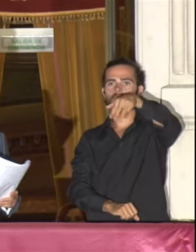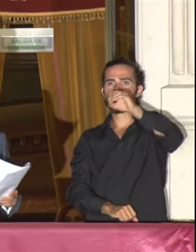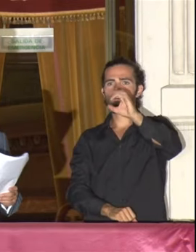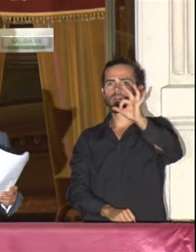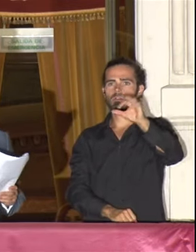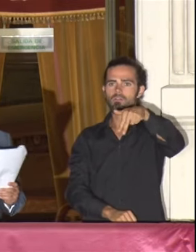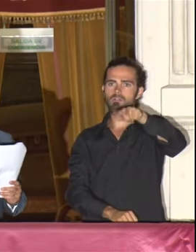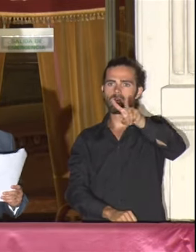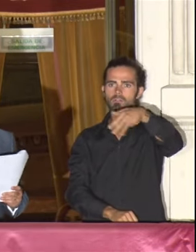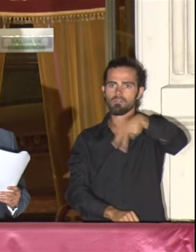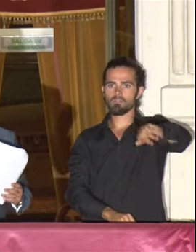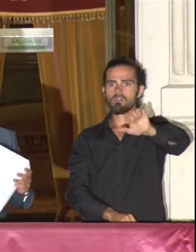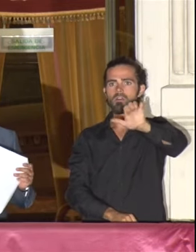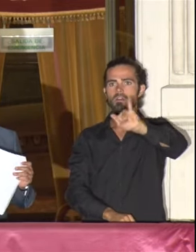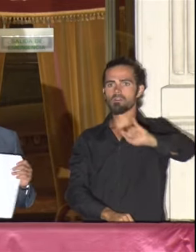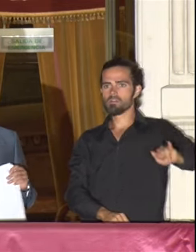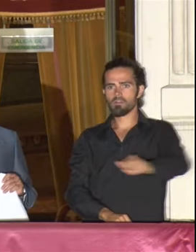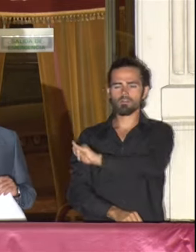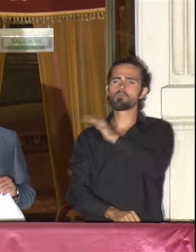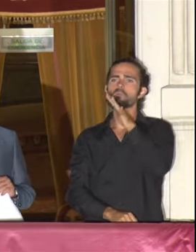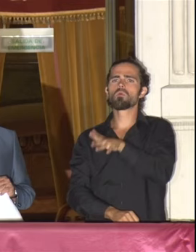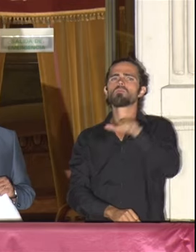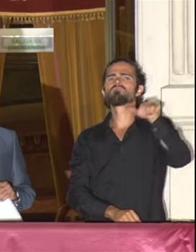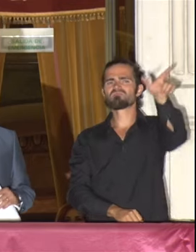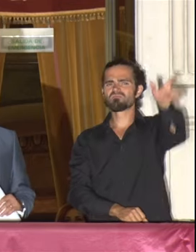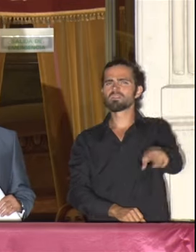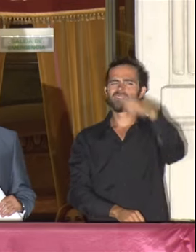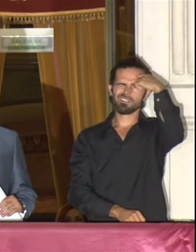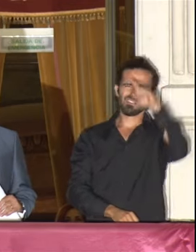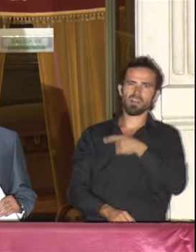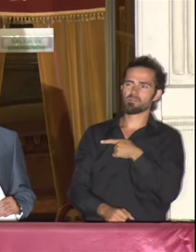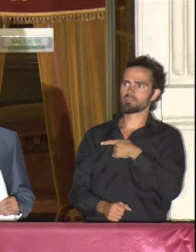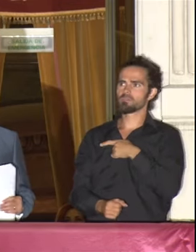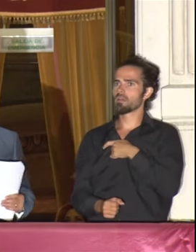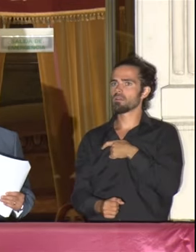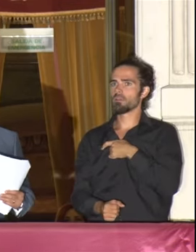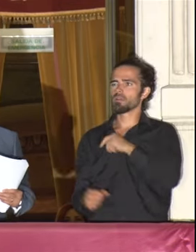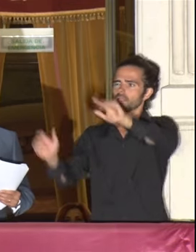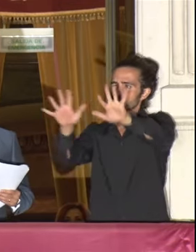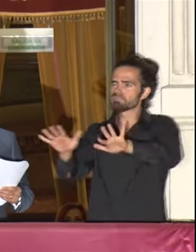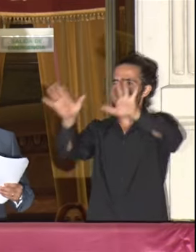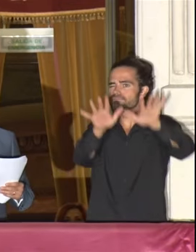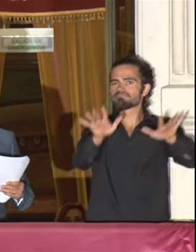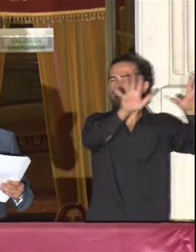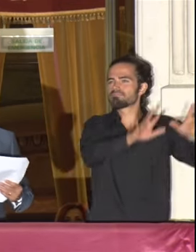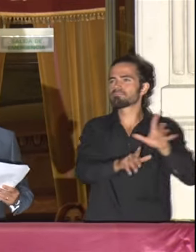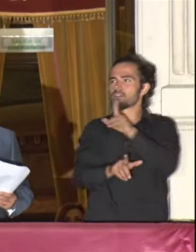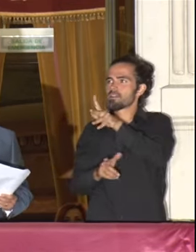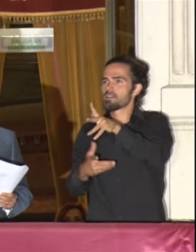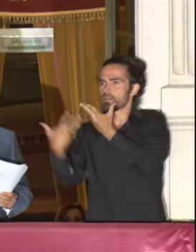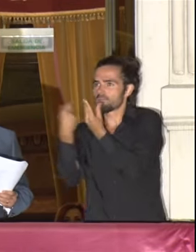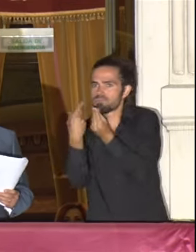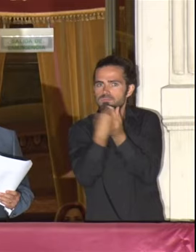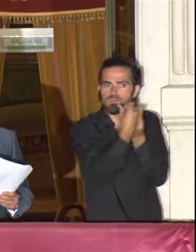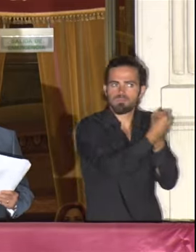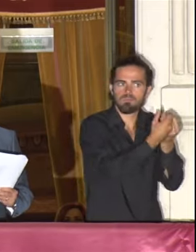Enhorabuena, porque supo aunar todas las fuerzas para que fuera posible ese Museo de la Cuchillería.